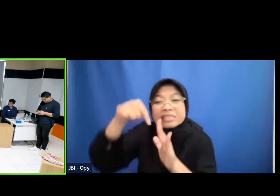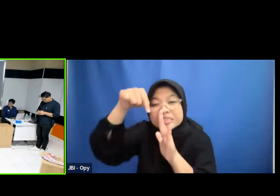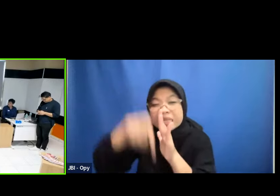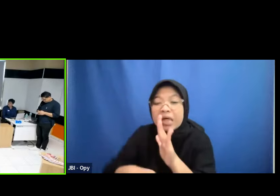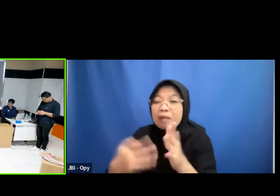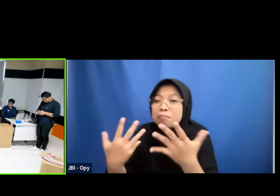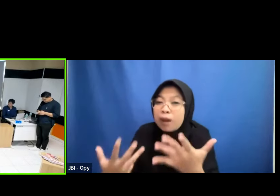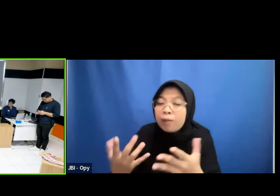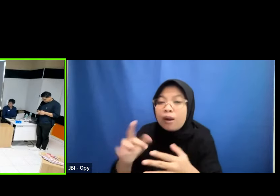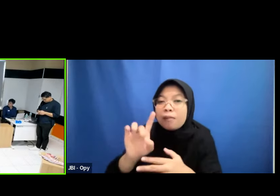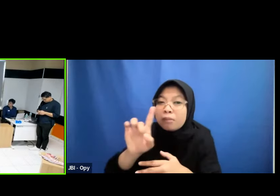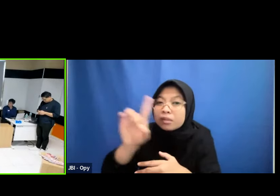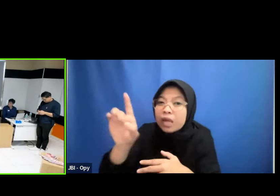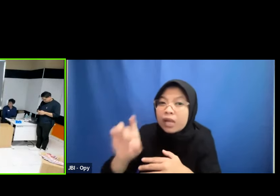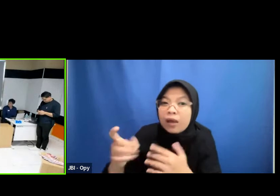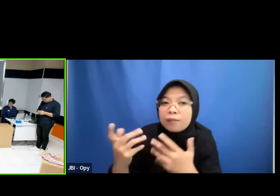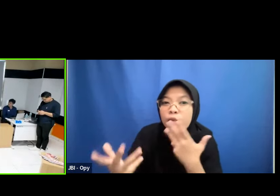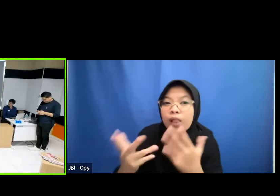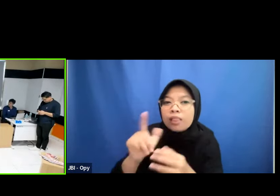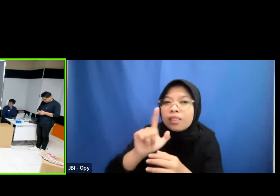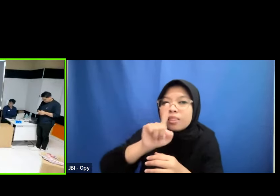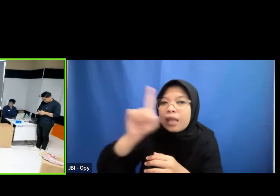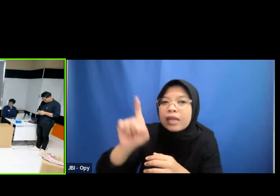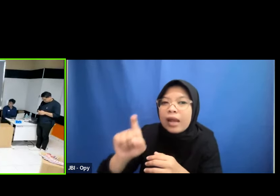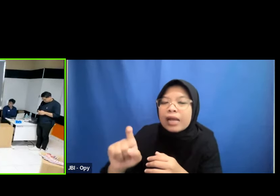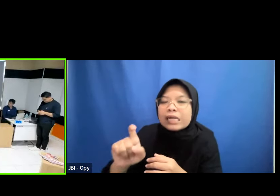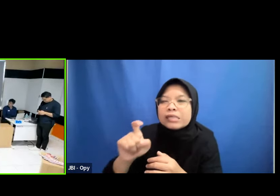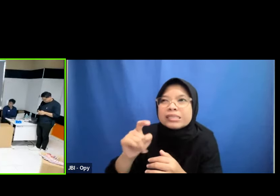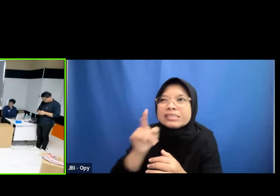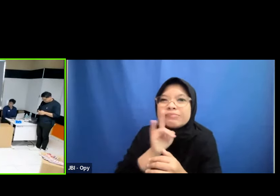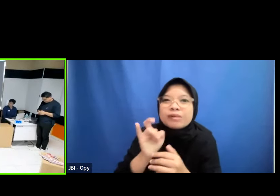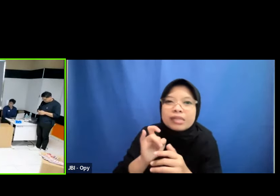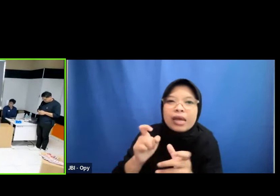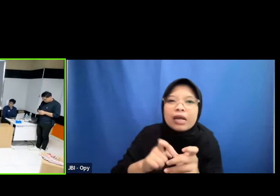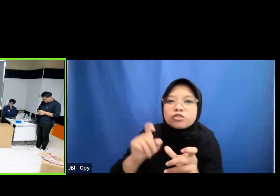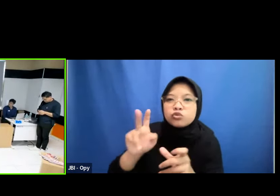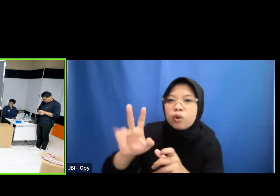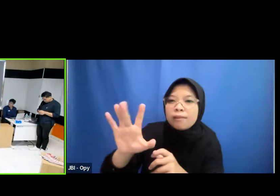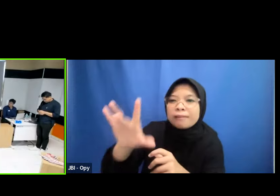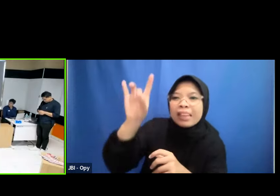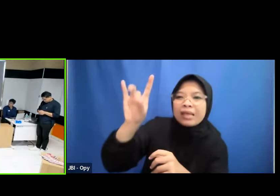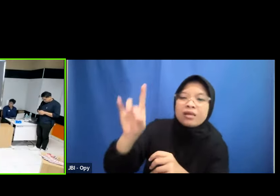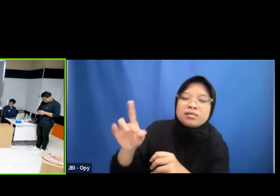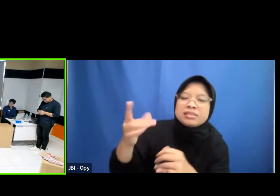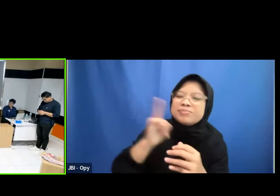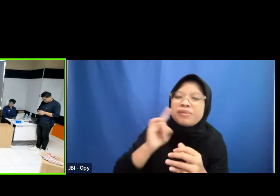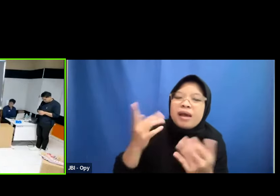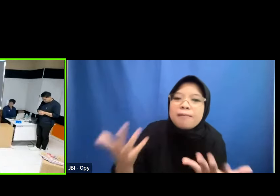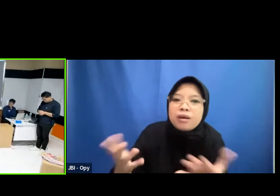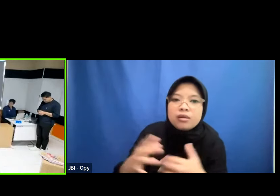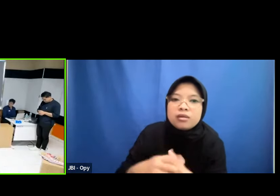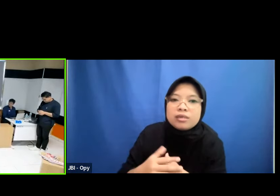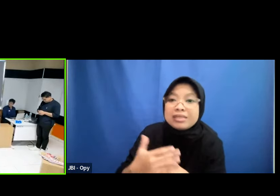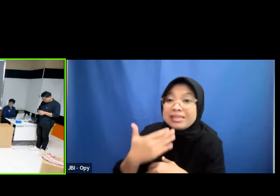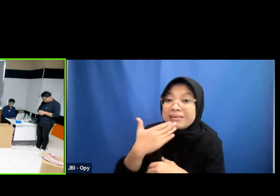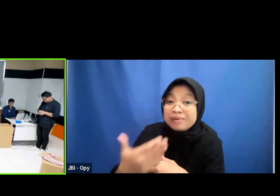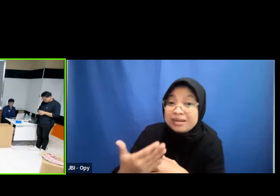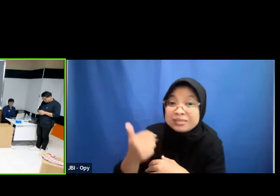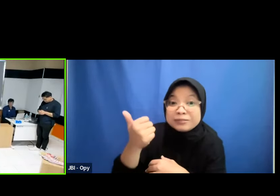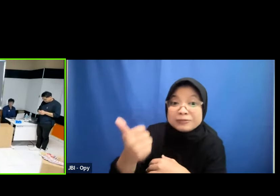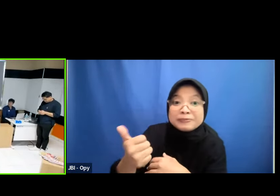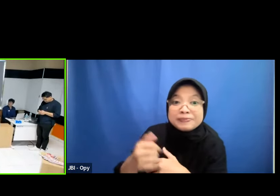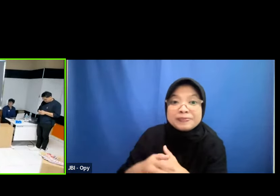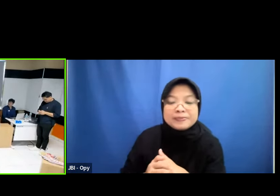pertanyaan yang sekiranya akan ditanyakan mengenai S2 yang akan kita ambil gitu eh terima kasih banyak